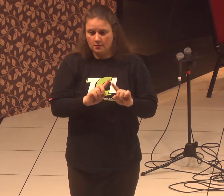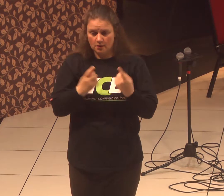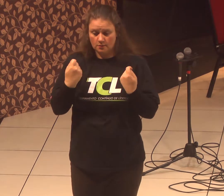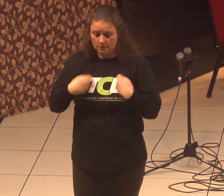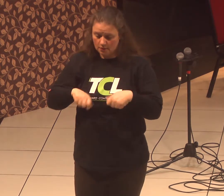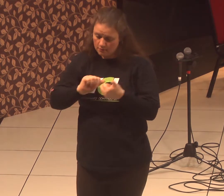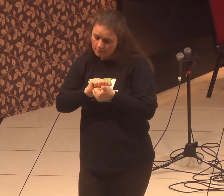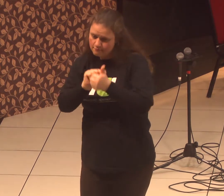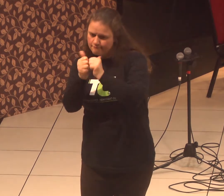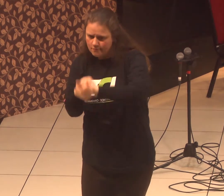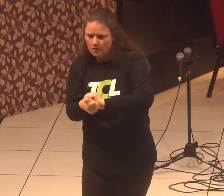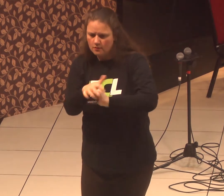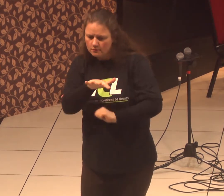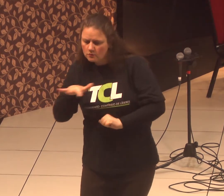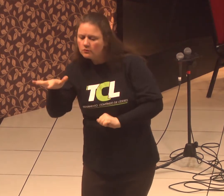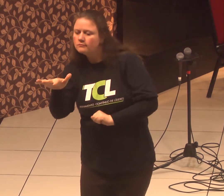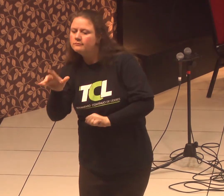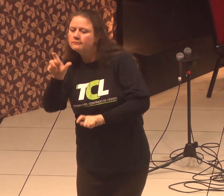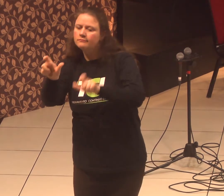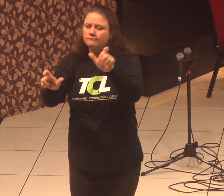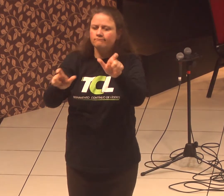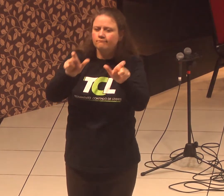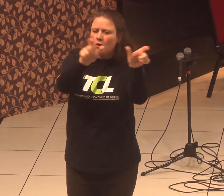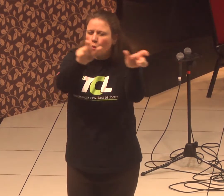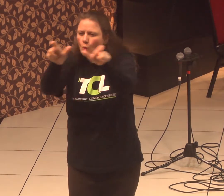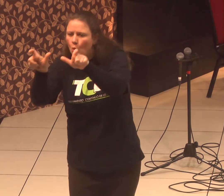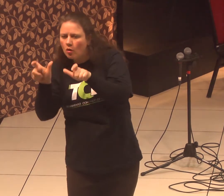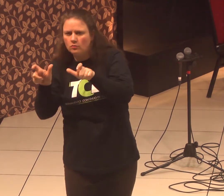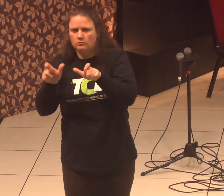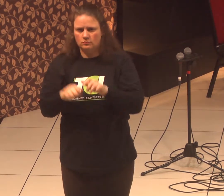adequar aos ambientes. Muito obrigado.